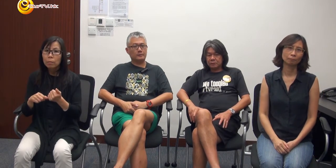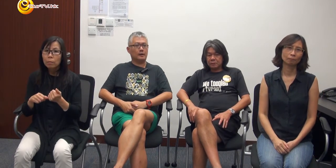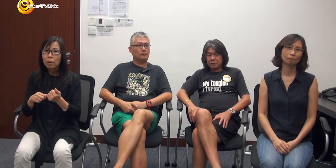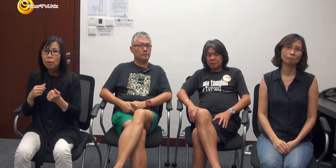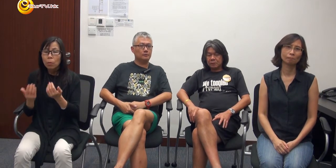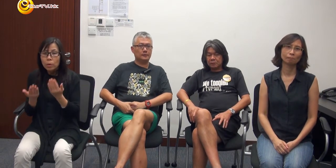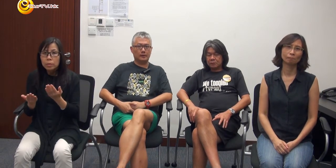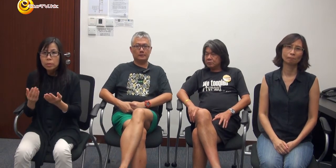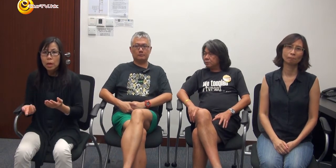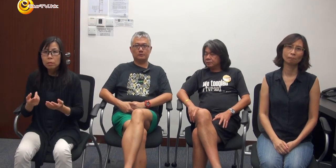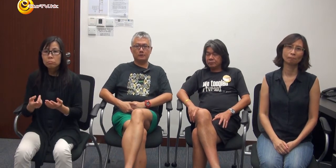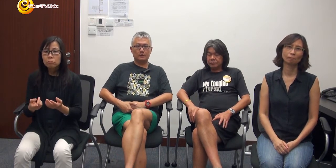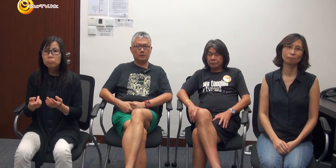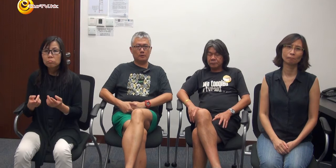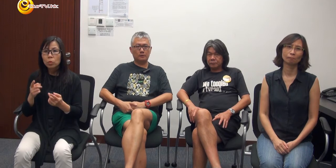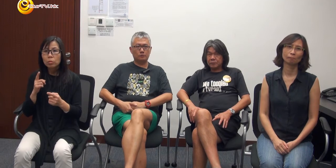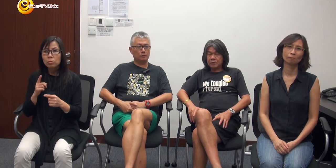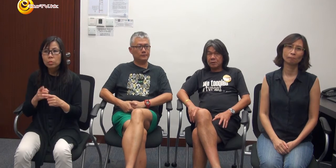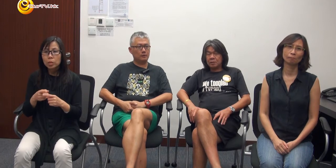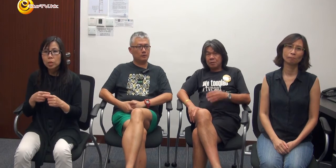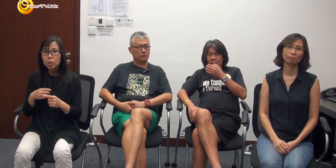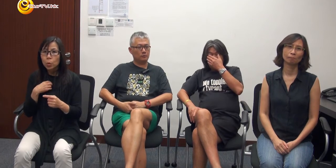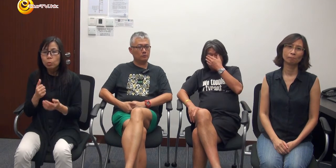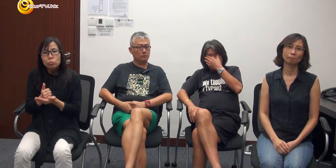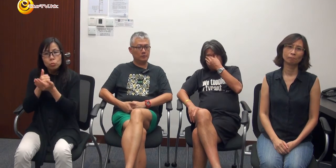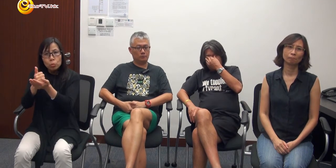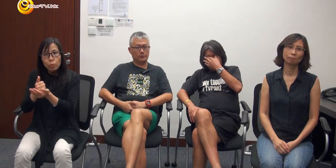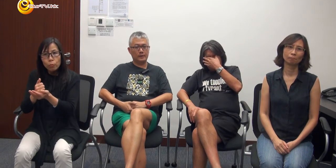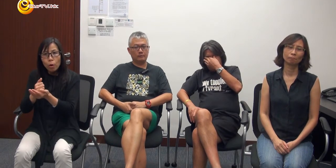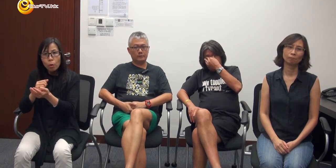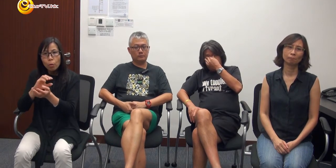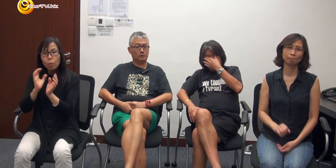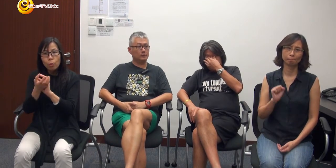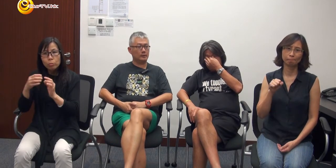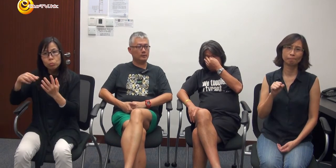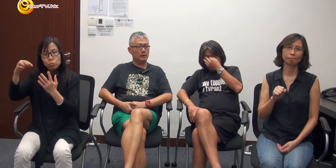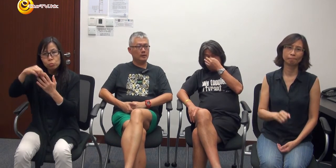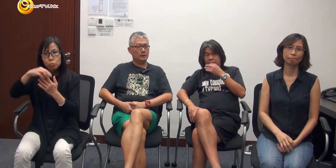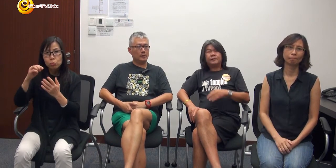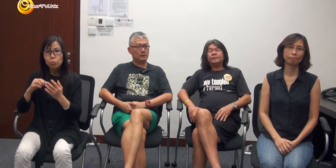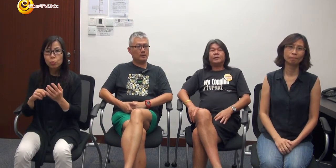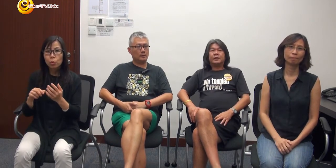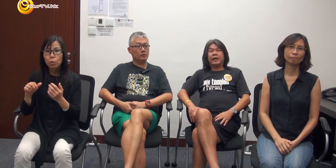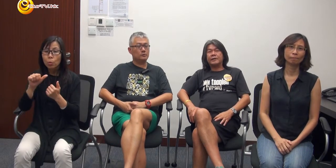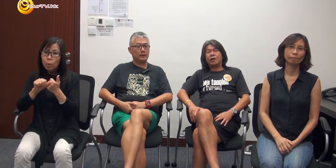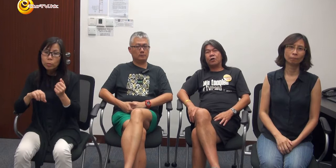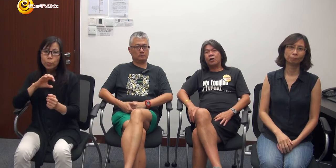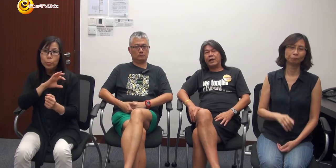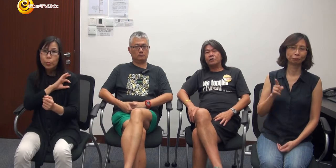實校委員本身其實都應該尊重翻嗰個遴選委員會啊，或者遴選過程嘅決定。 即係其實佢嗰個制度就係